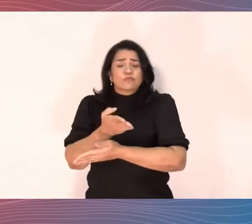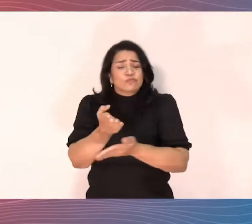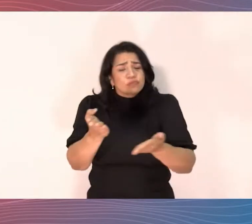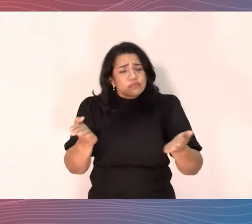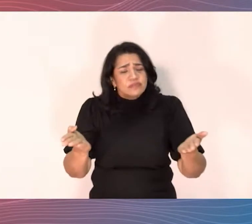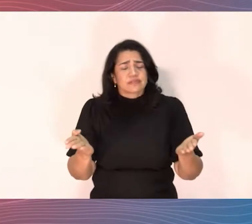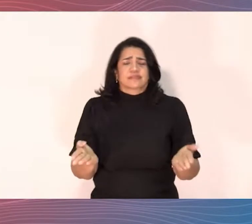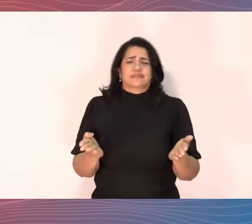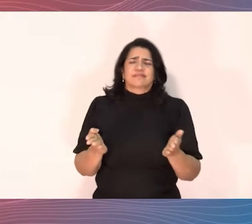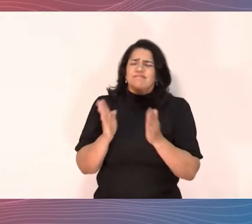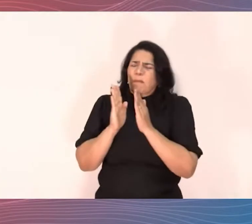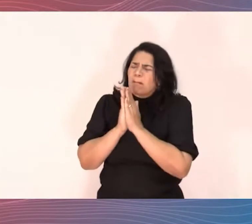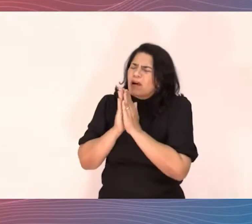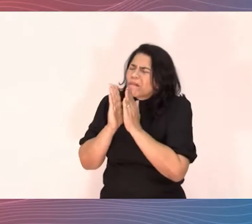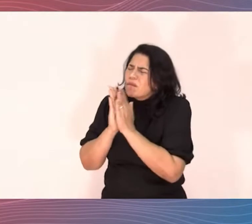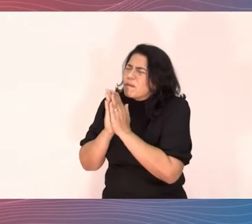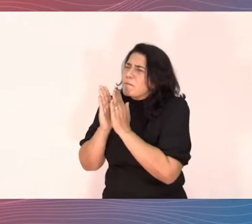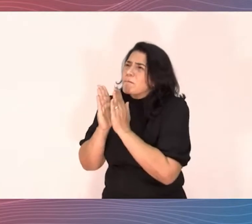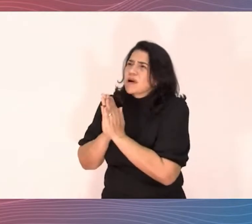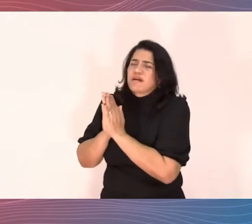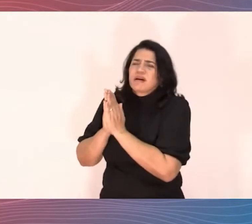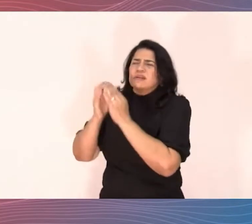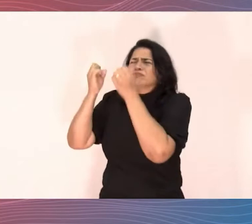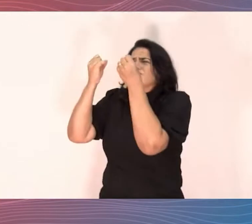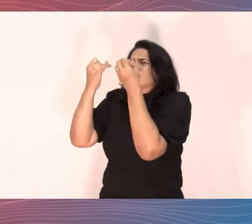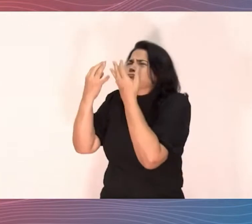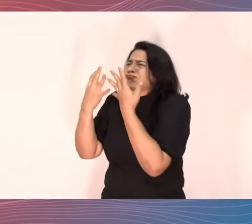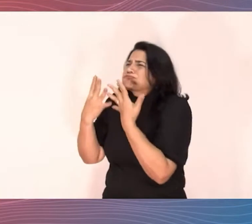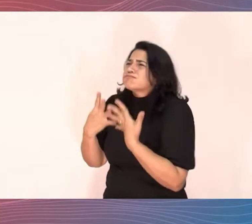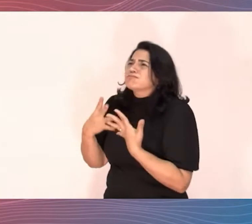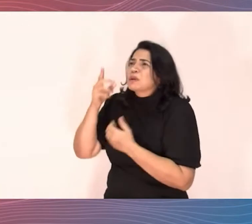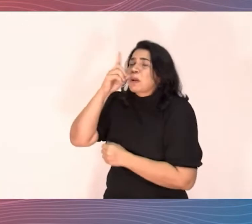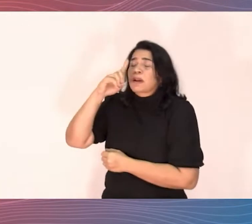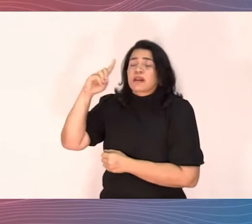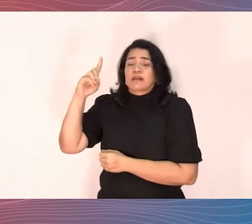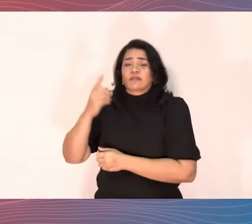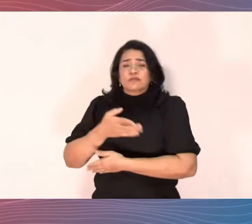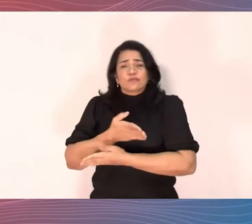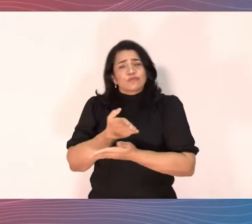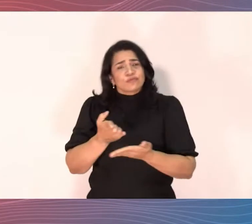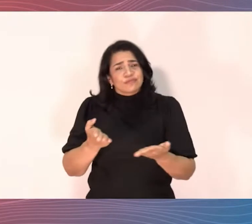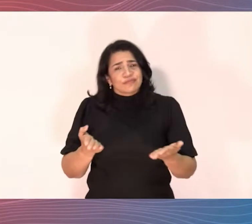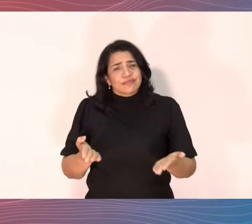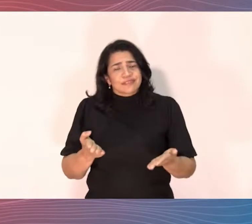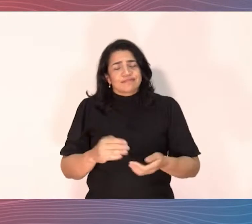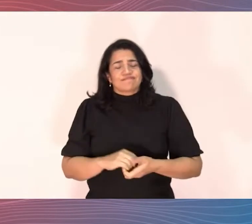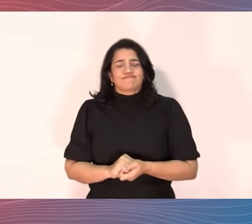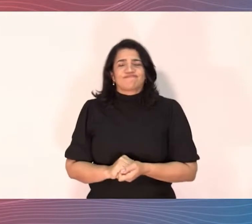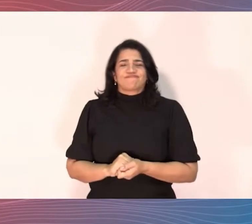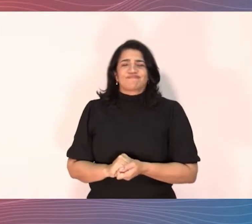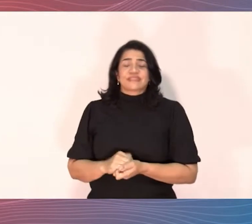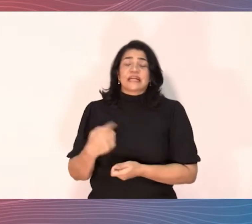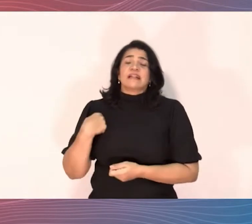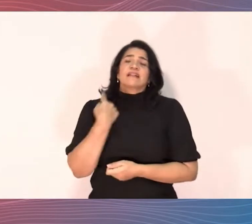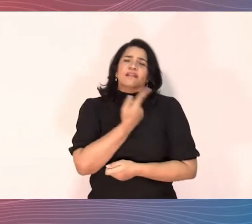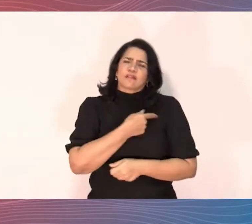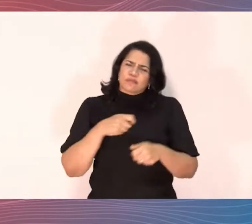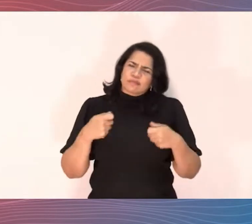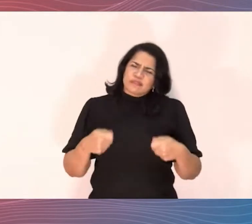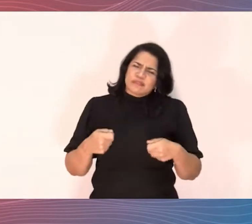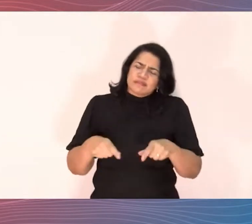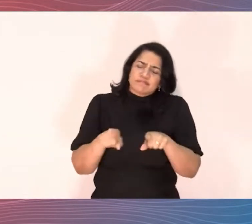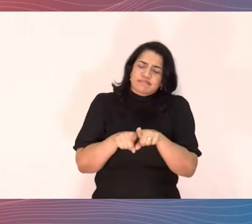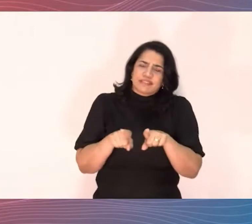orações. Irmãos, temos que dar graças a Deus pelas pessoas que o Senhor nos deu, que